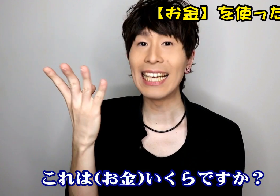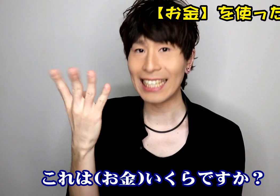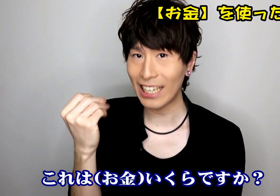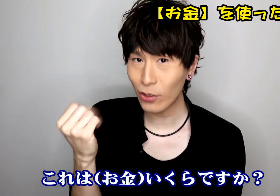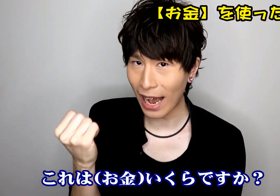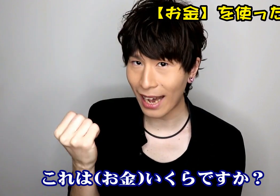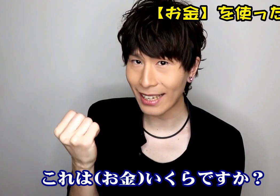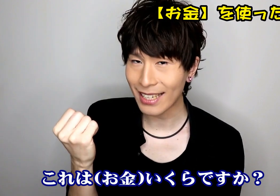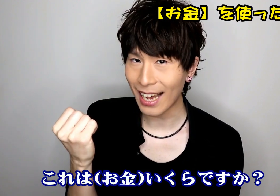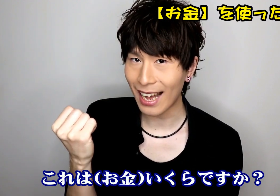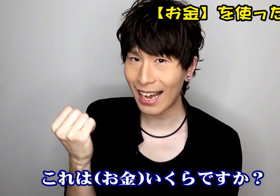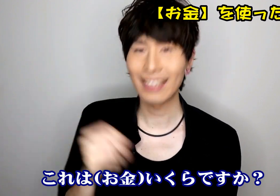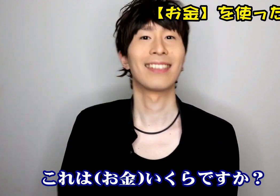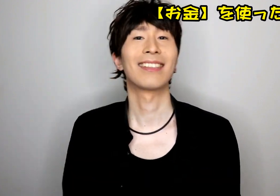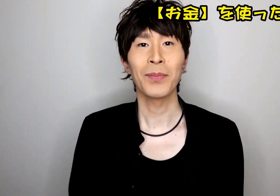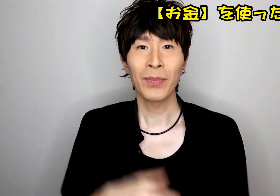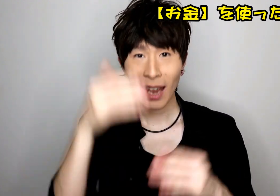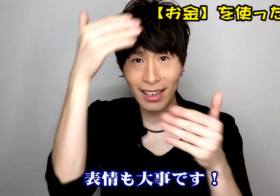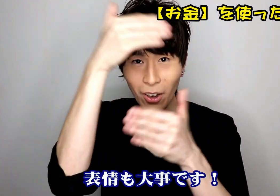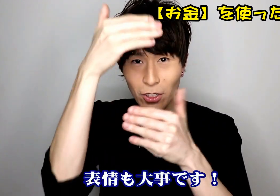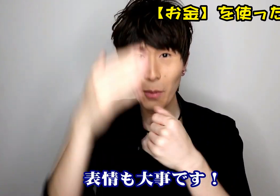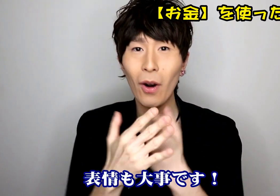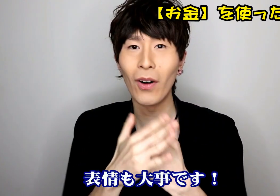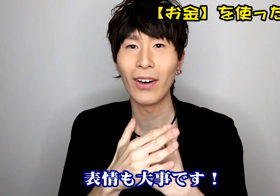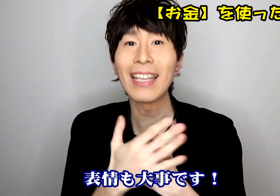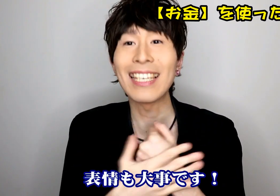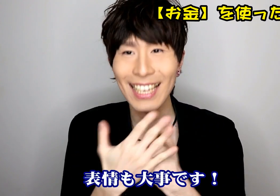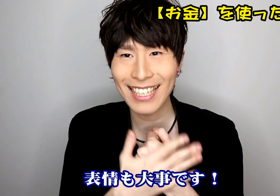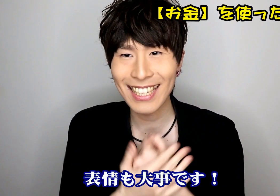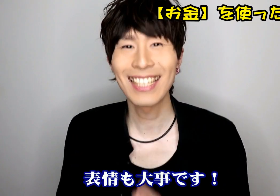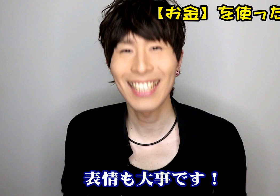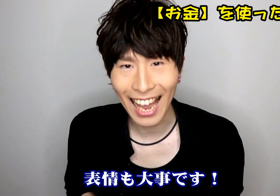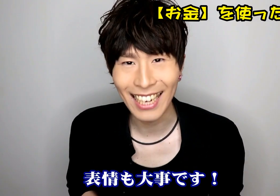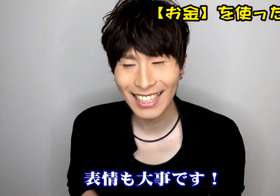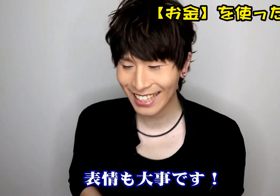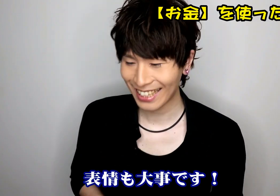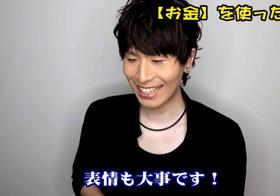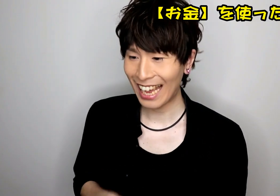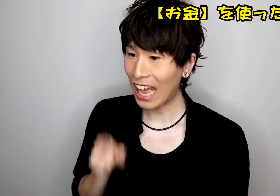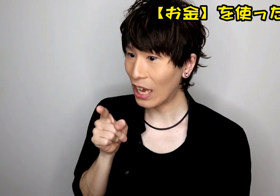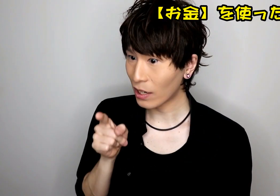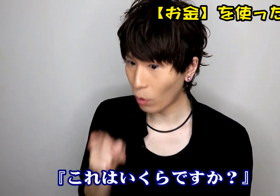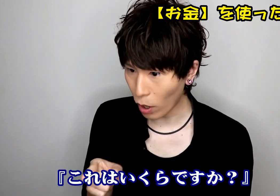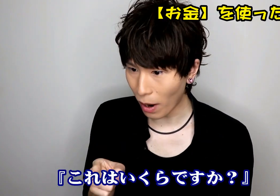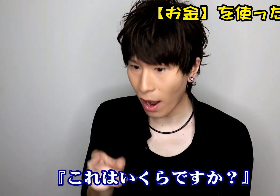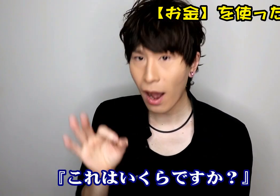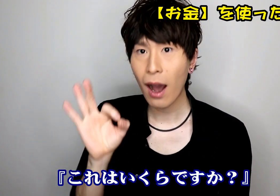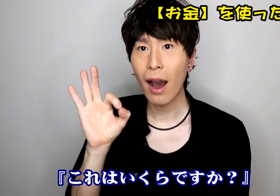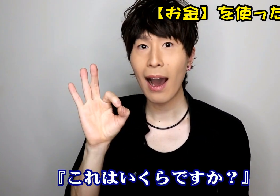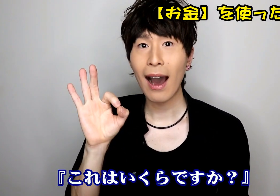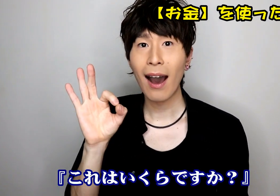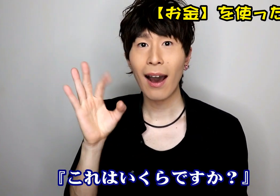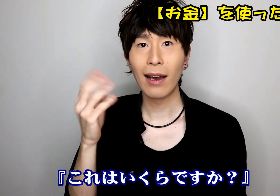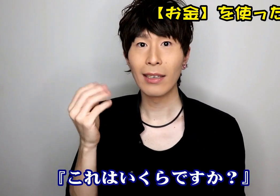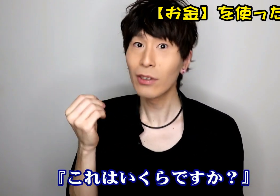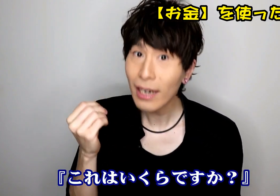いくらですか。表情も大事です。はい、これはいくらです